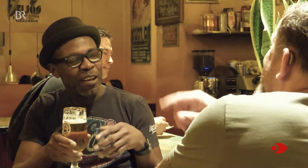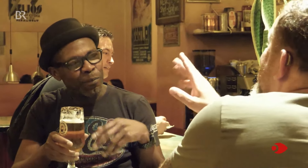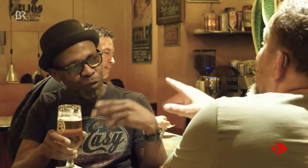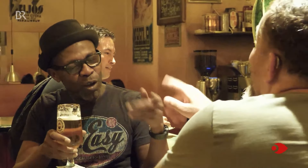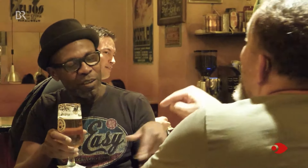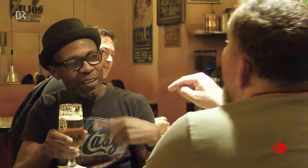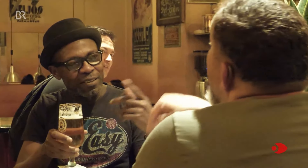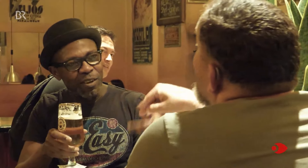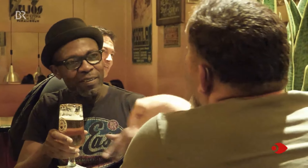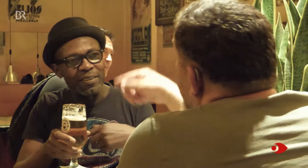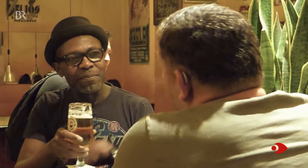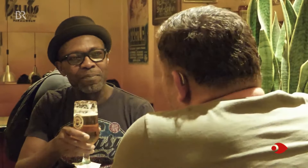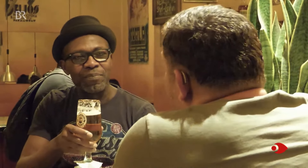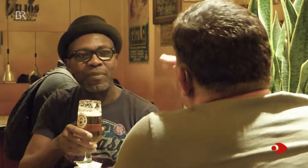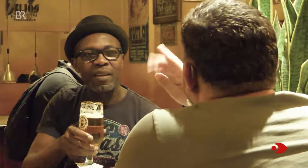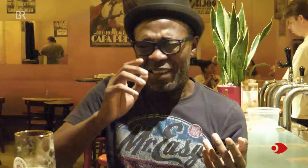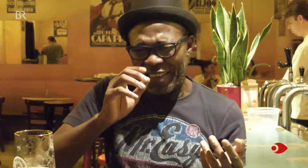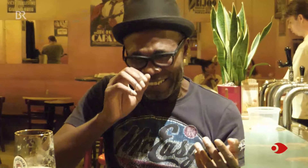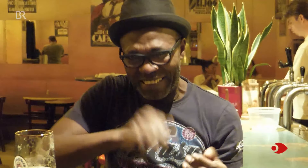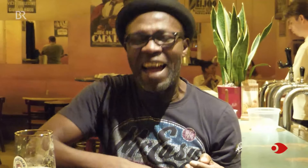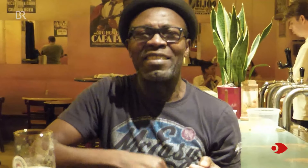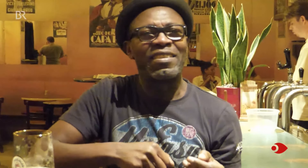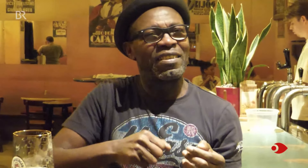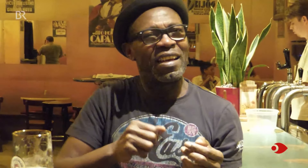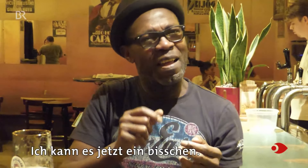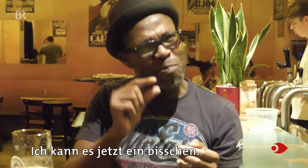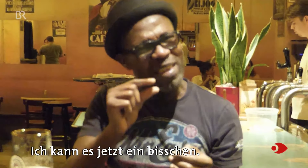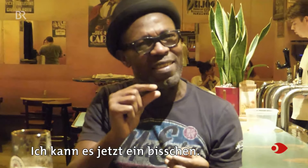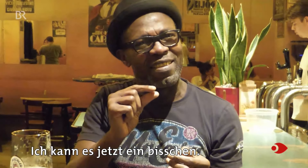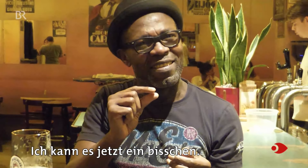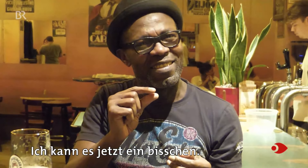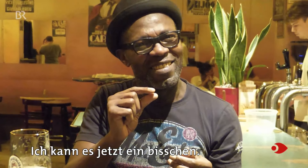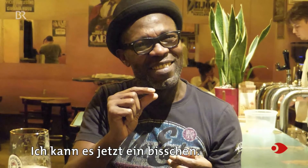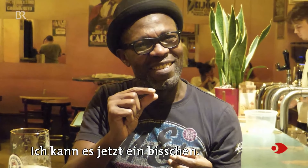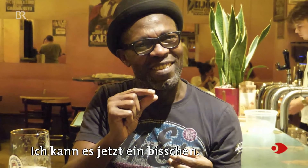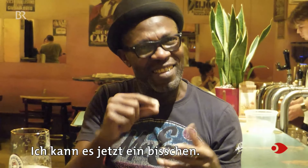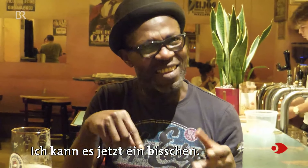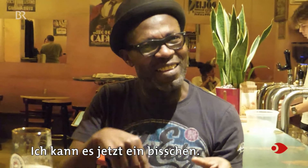Ich kann es jetzt ein bisschen.